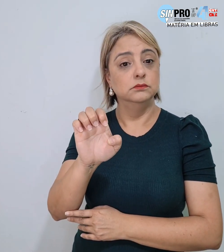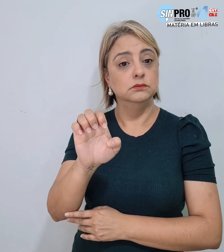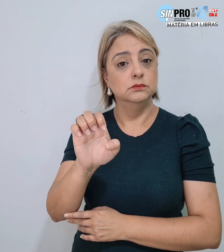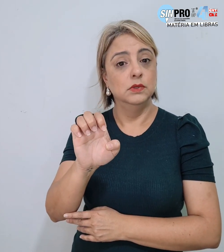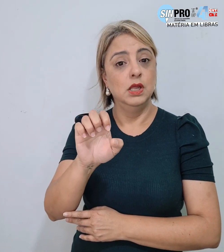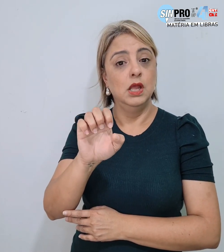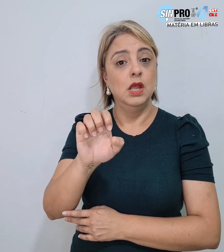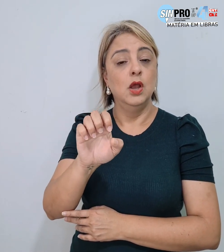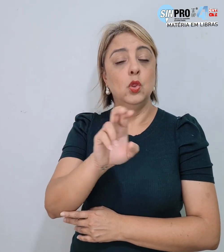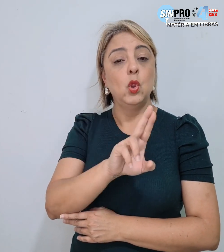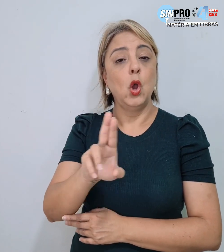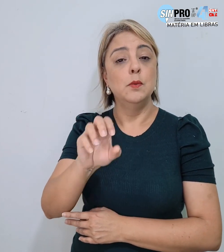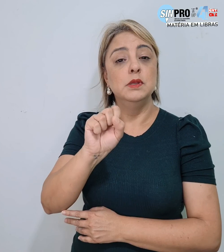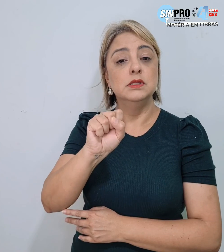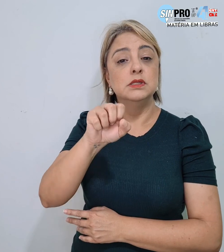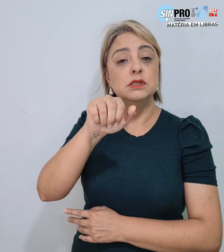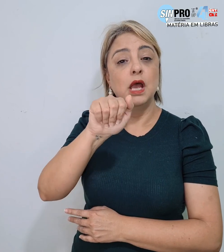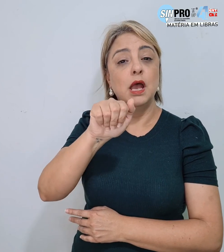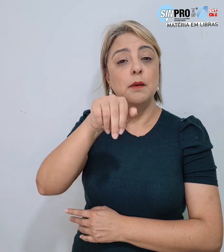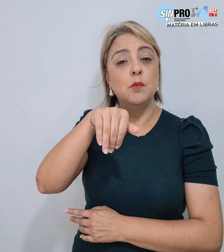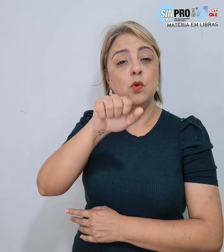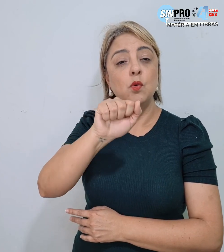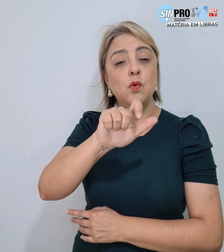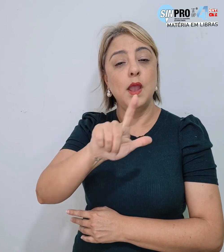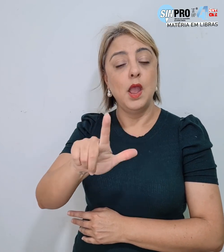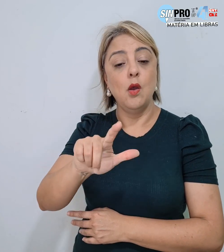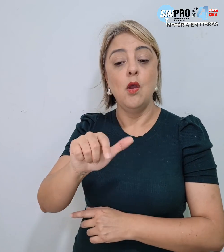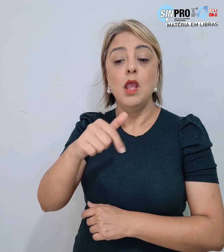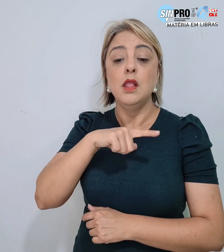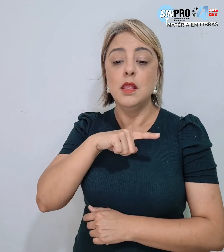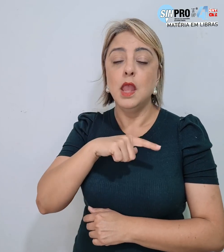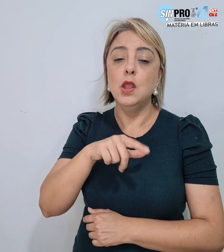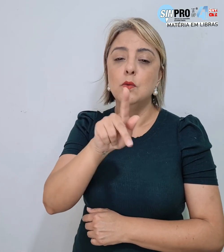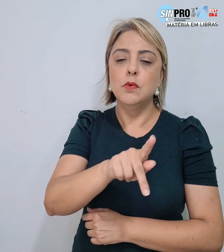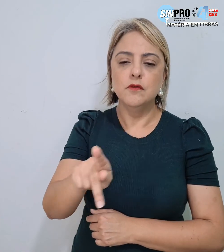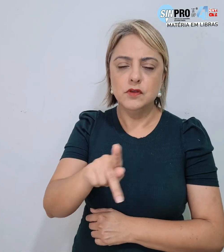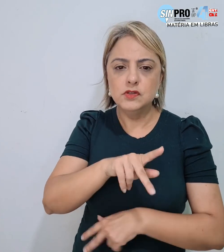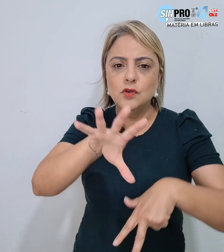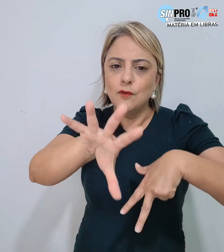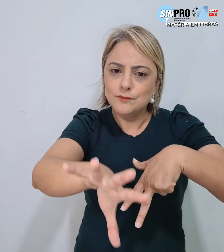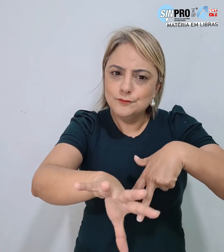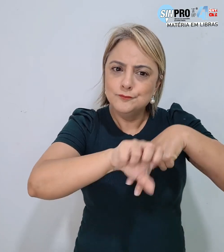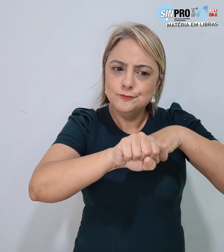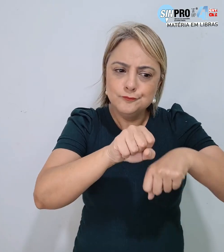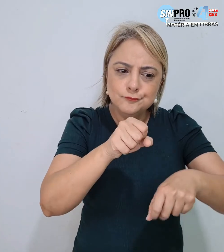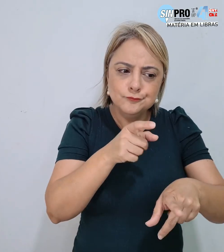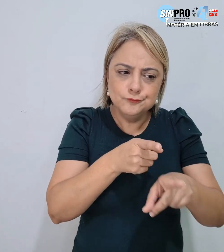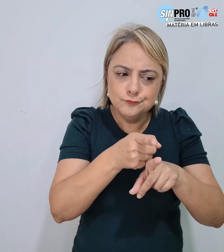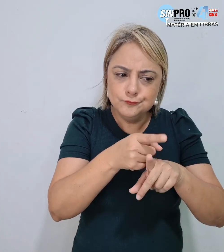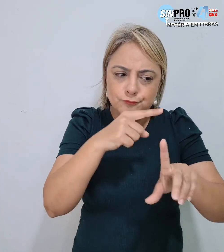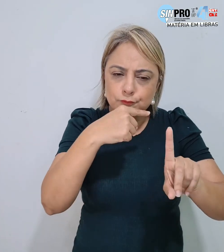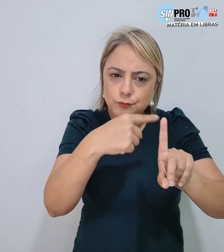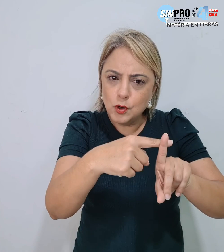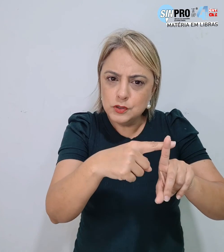o Samuel back Mall onde um professor teve o diagnóstico confirmado eu